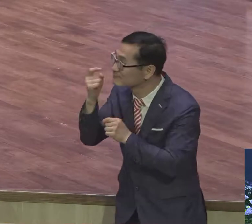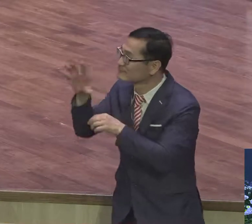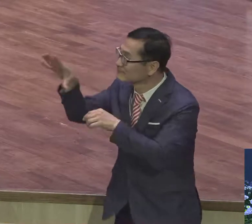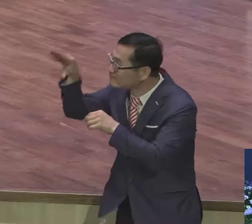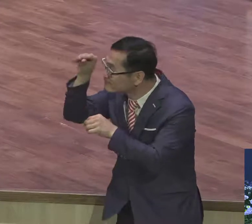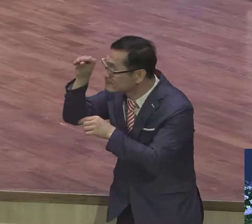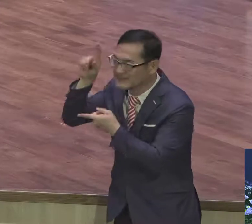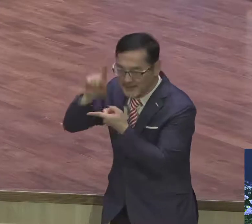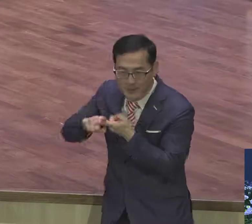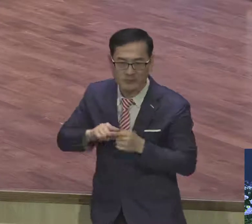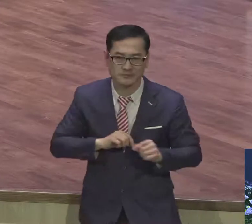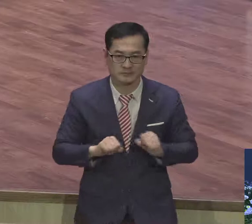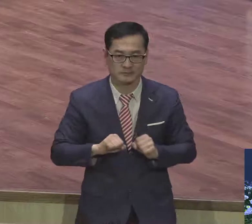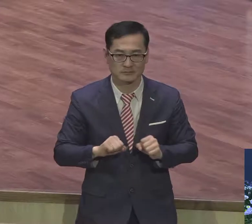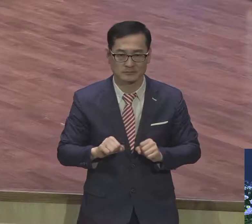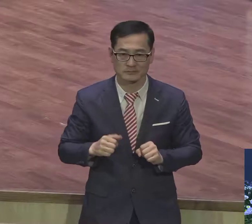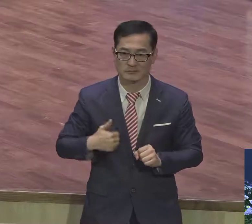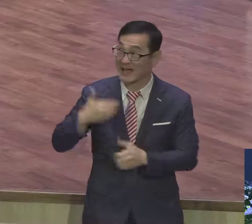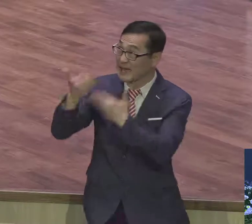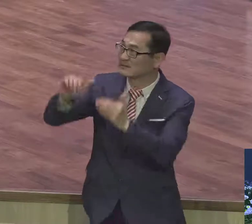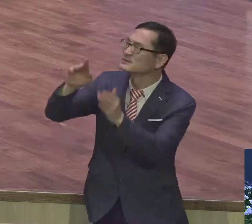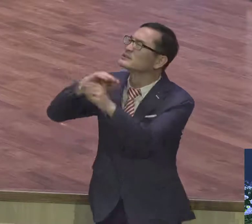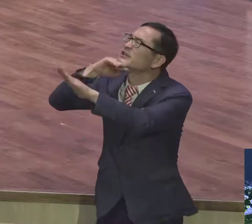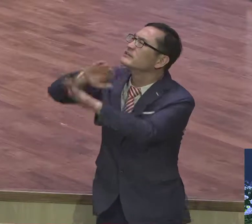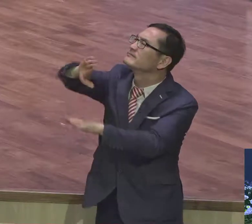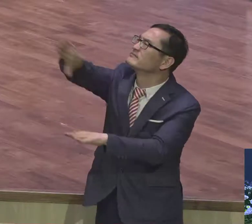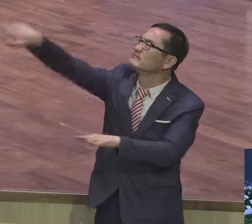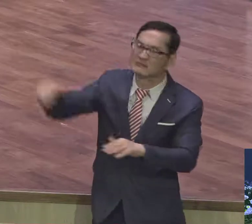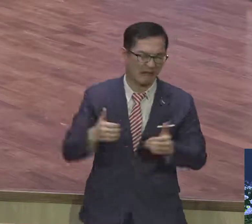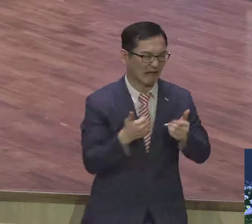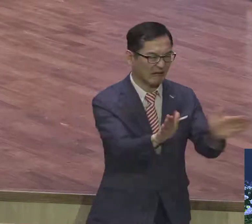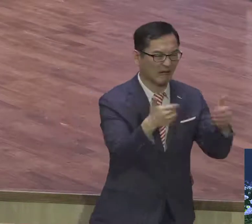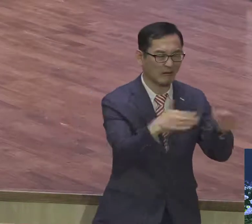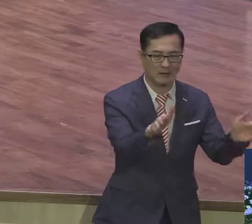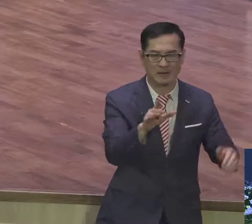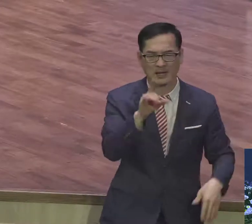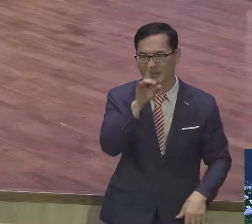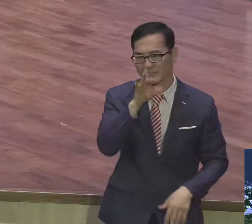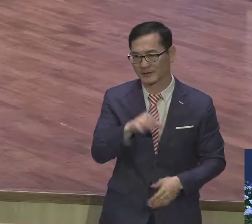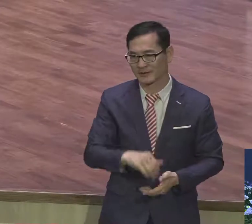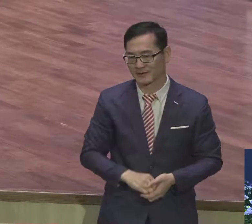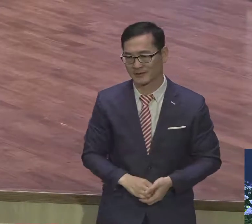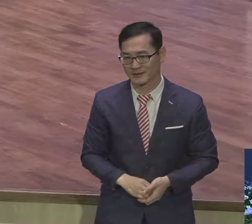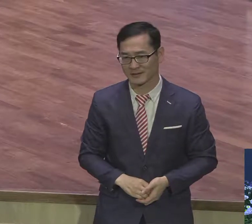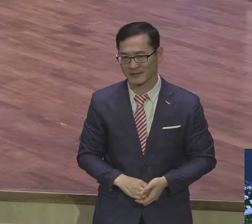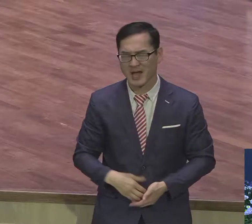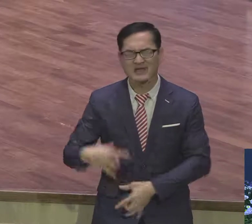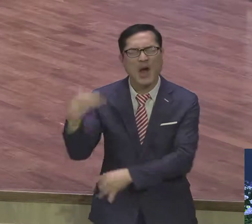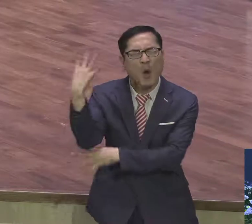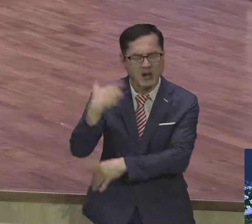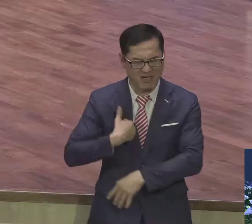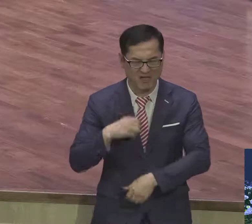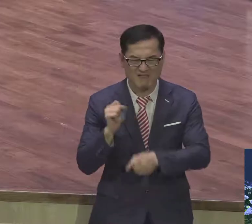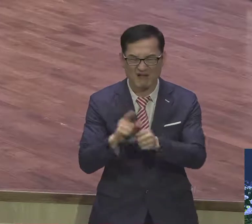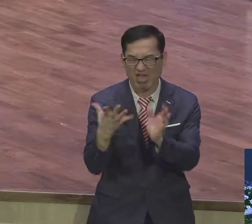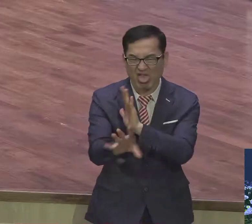함부로 말라고 팍팍하게 되면 안 돼요 교회 안에서 나는 원래 성격을 그러면 안 돼요